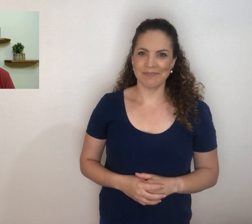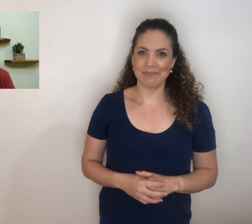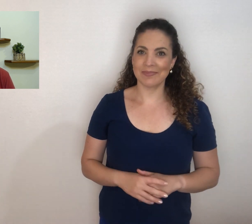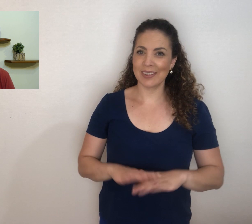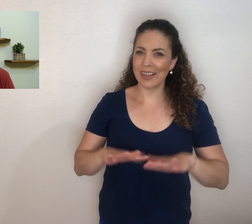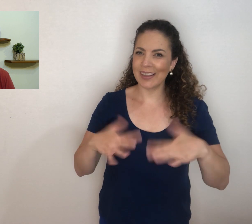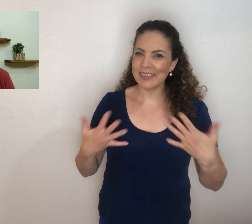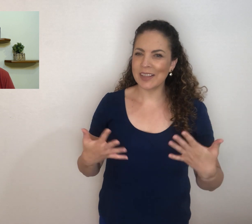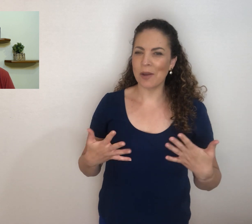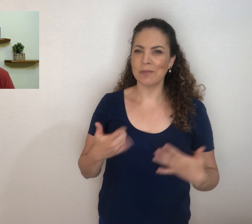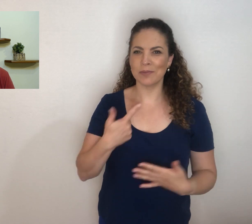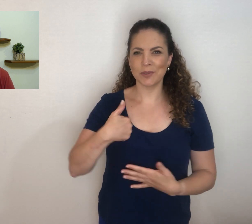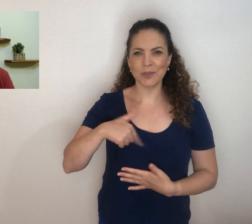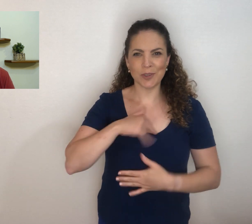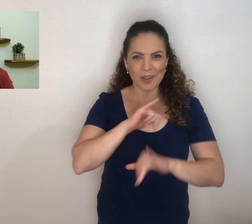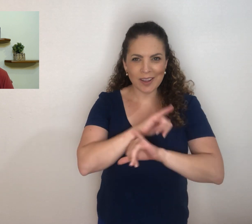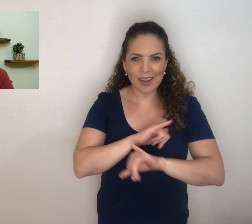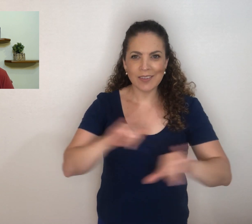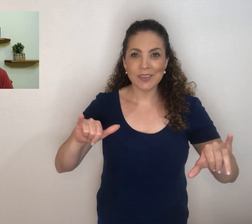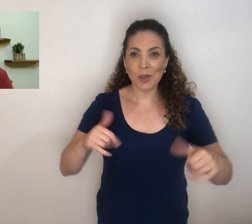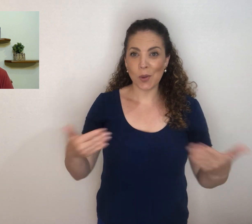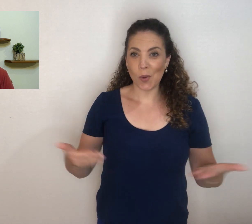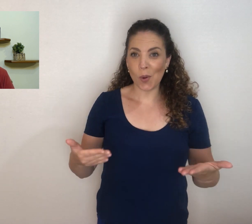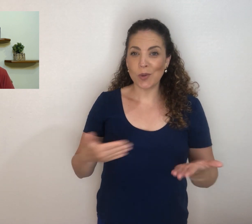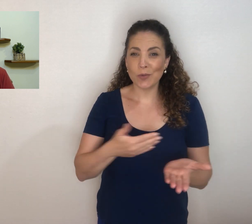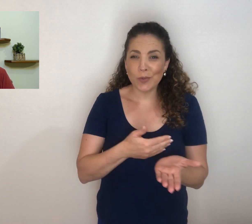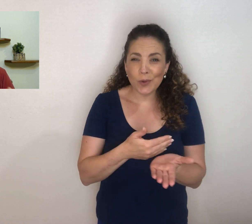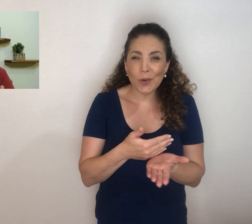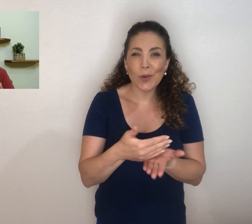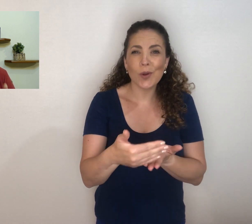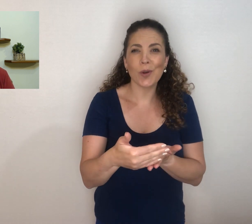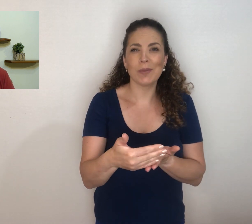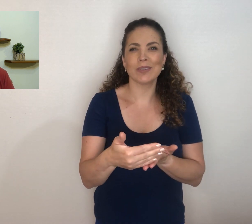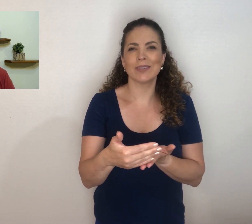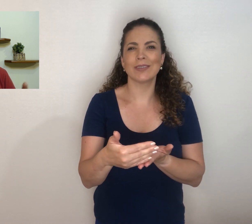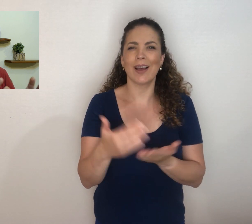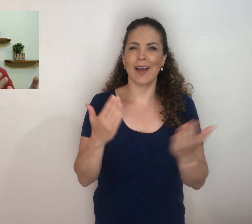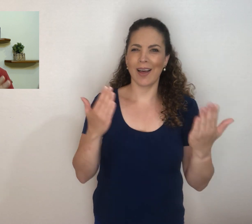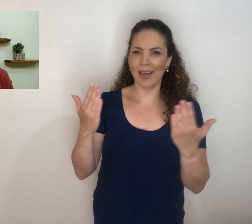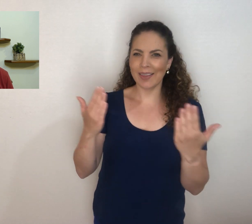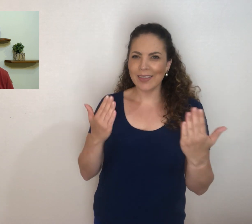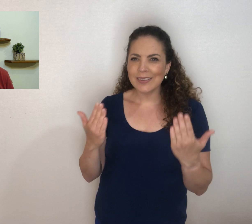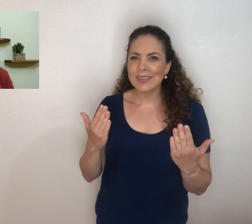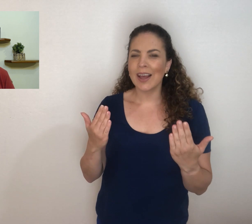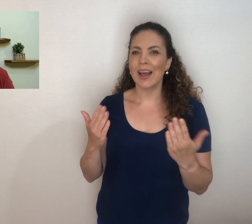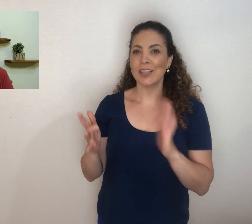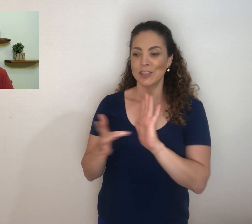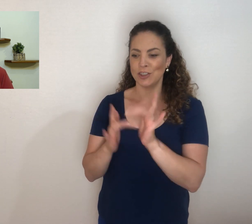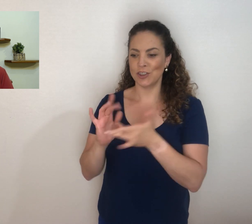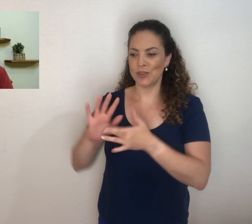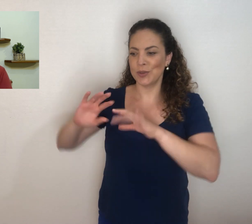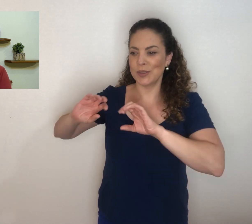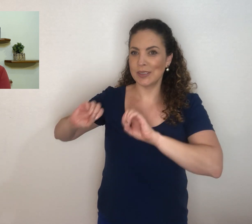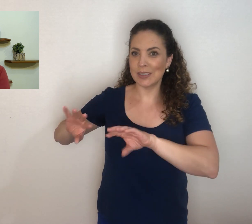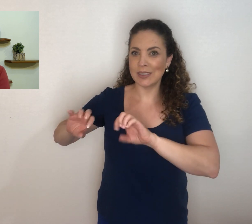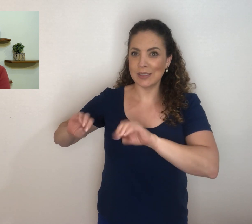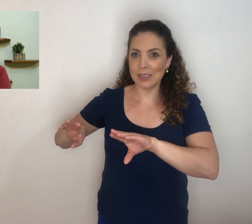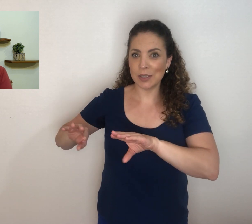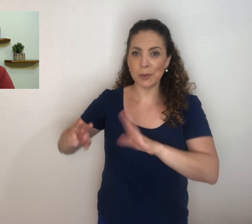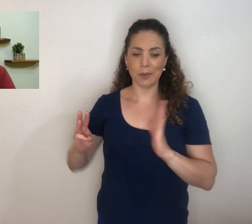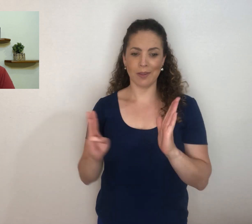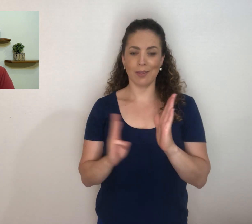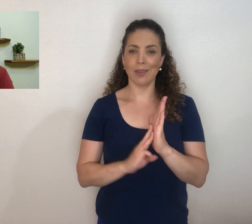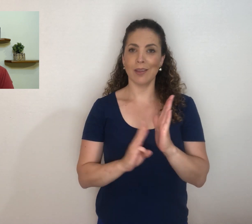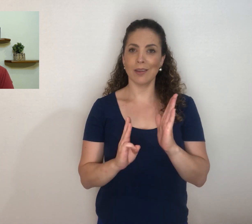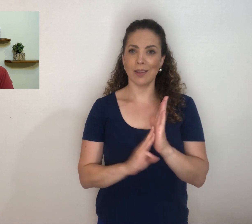Então, como a gente prometeu, hoje nós vamos entrar dentro daquela sequência, o ensino de Jesus, Daniel, nós